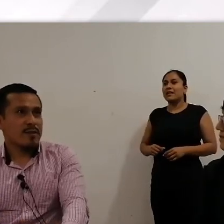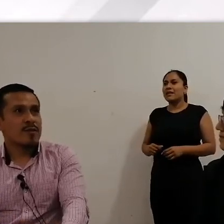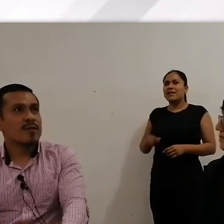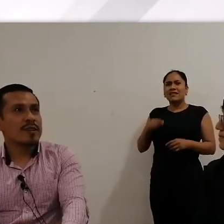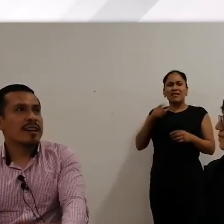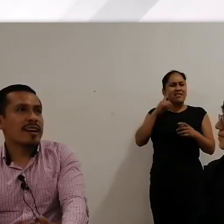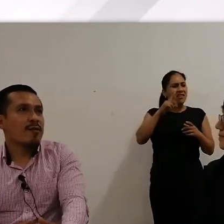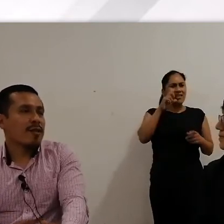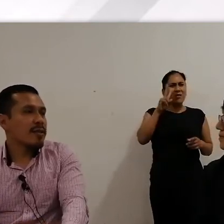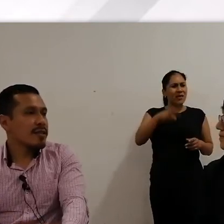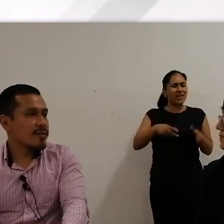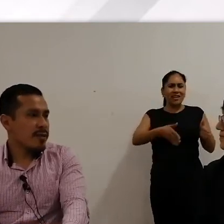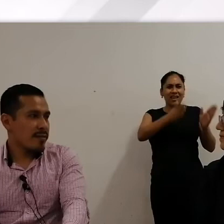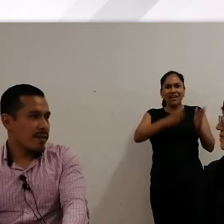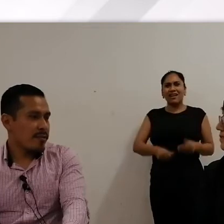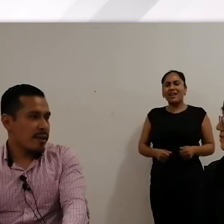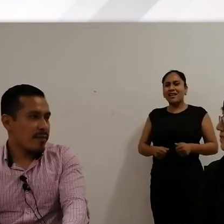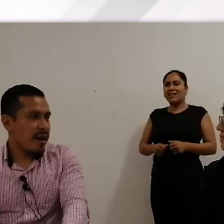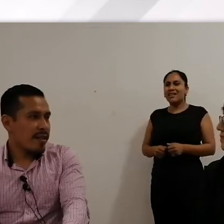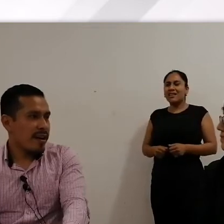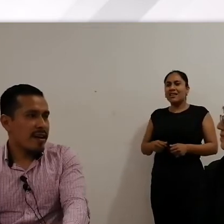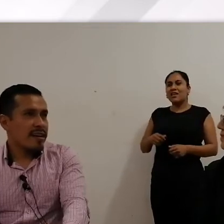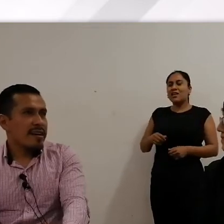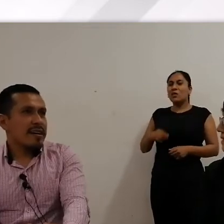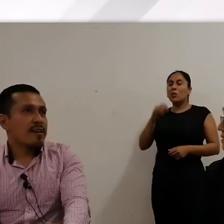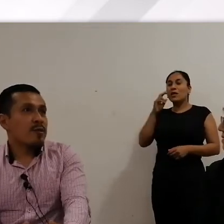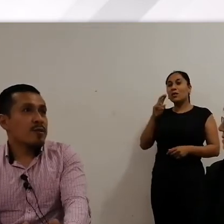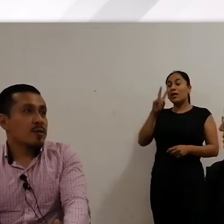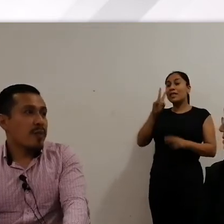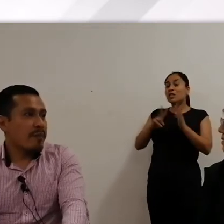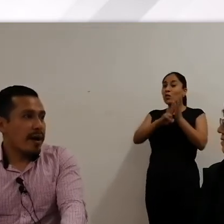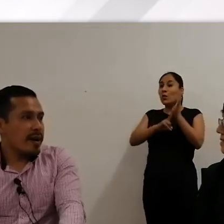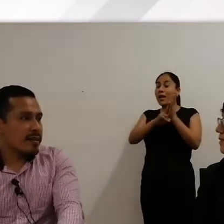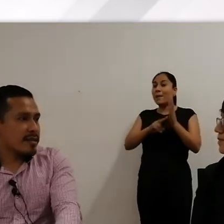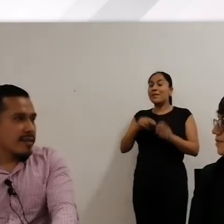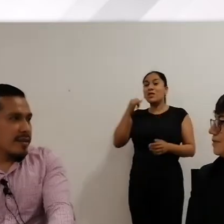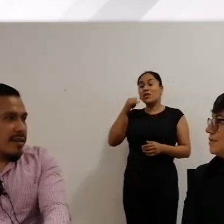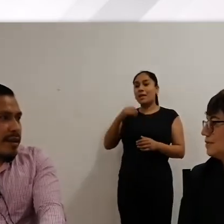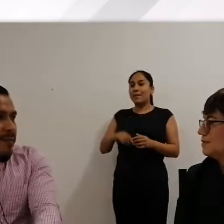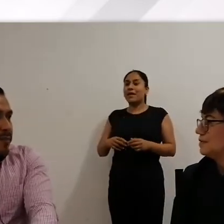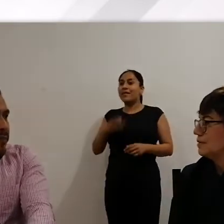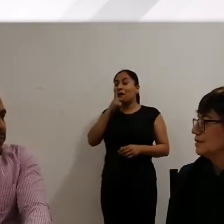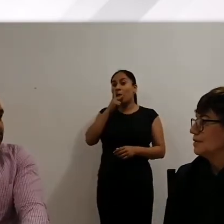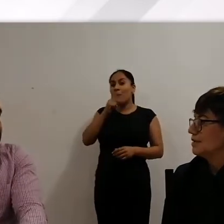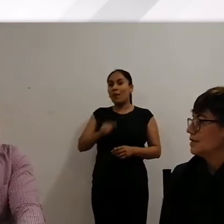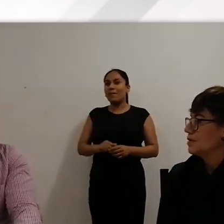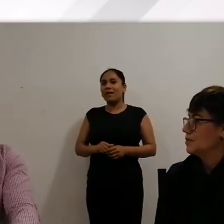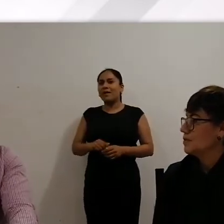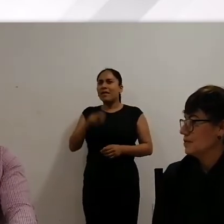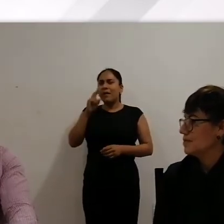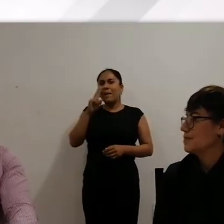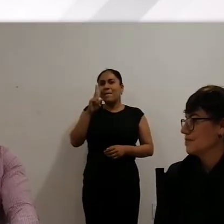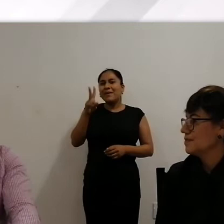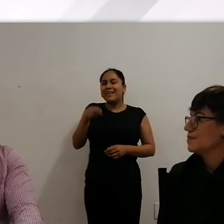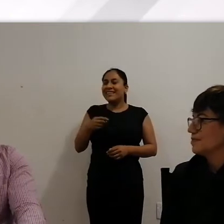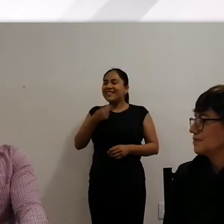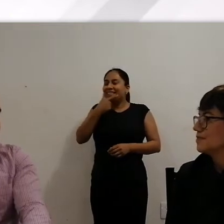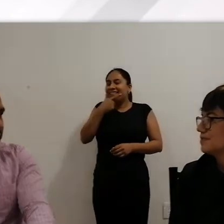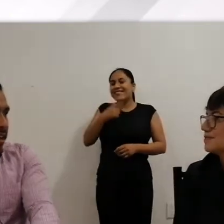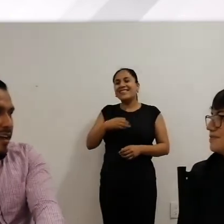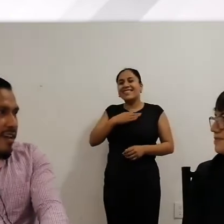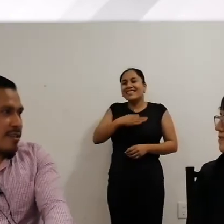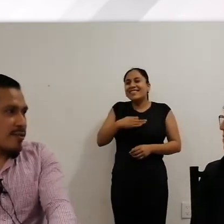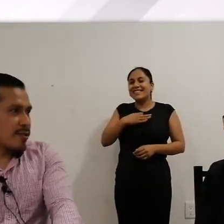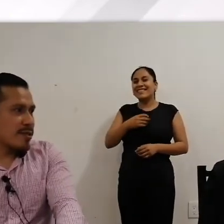te reconozcan, que cuando haces una videollamada con sus papás, veas la